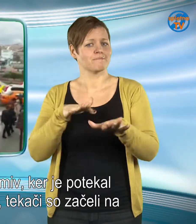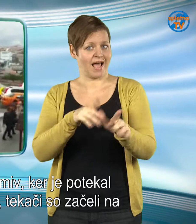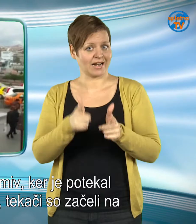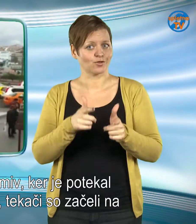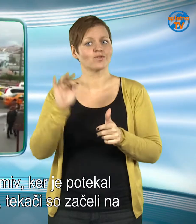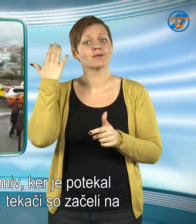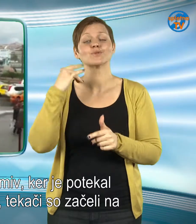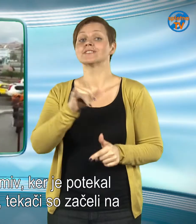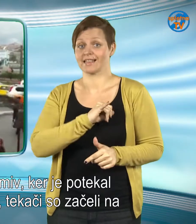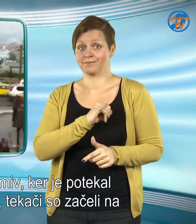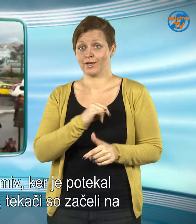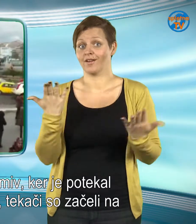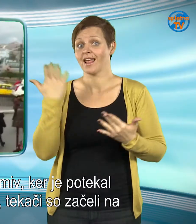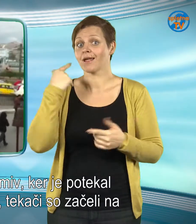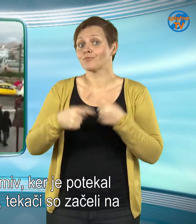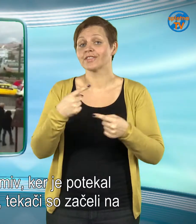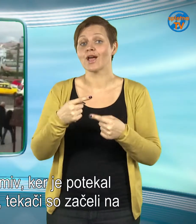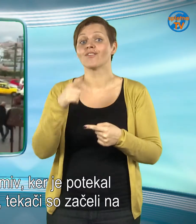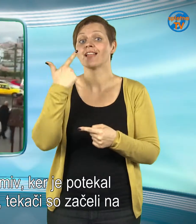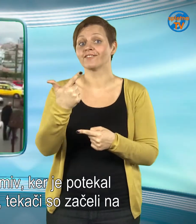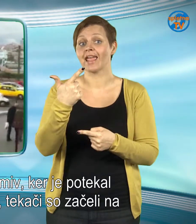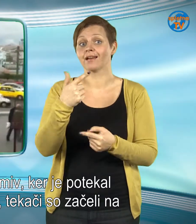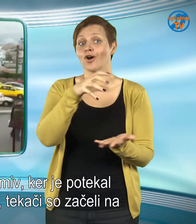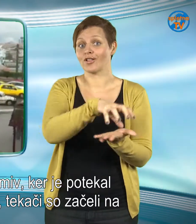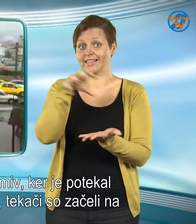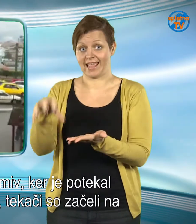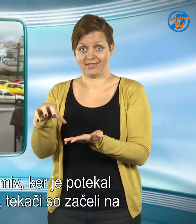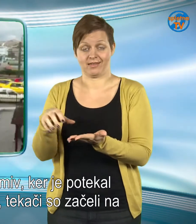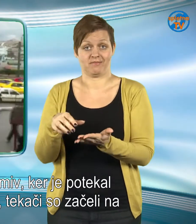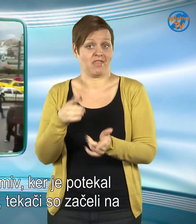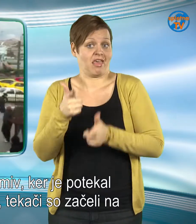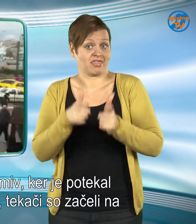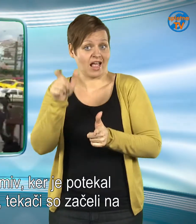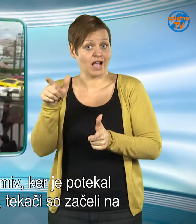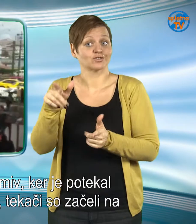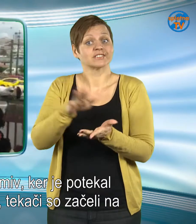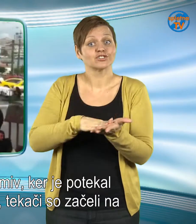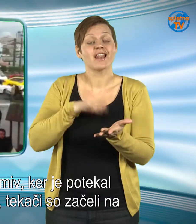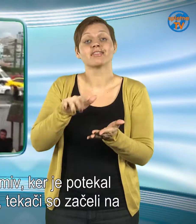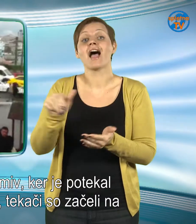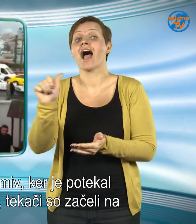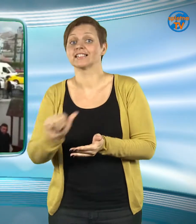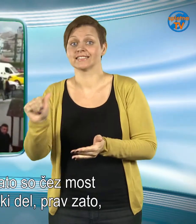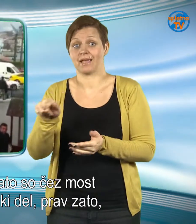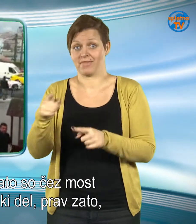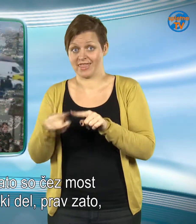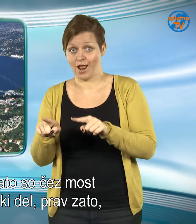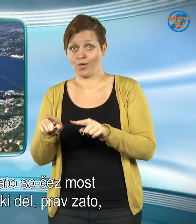Maraton je bil zanimiv, ker je potekal na dveh kontinentih, tekači so začeli na azijskem delu, nato so čez most pritekli